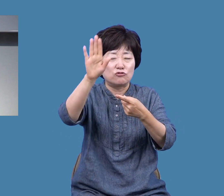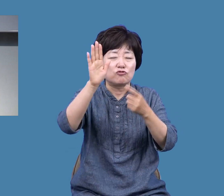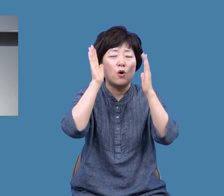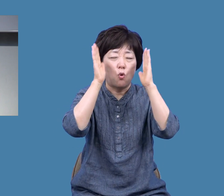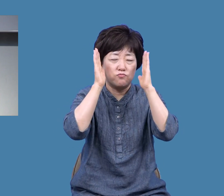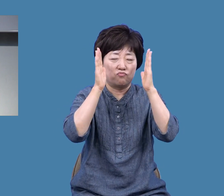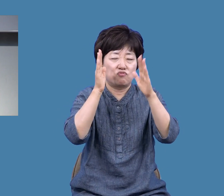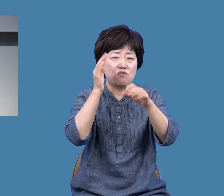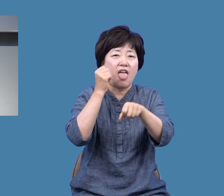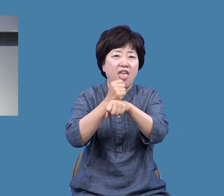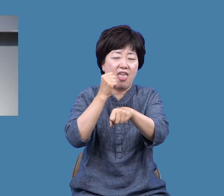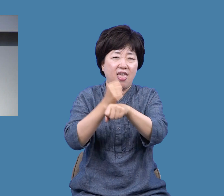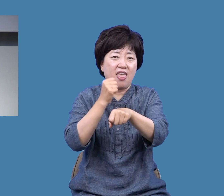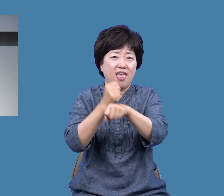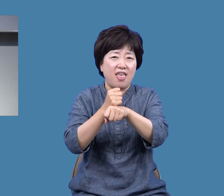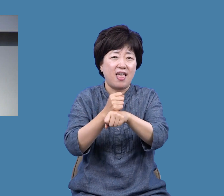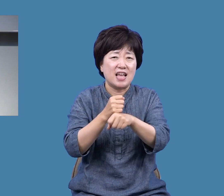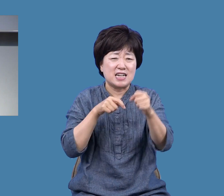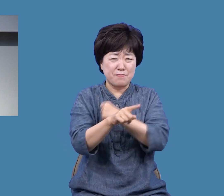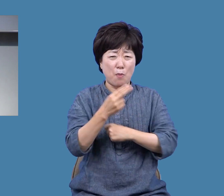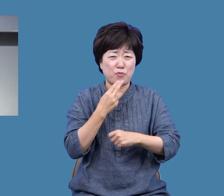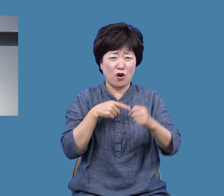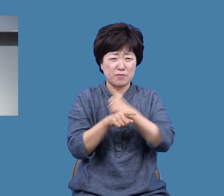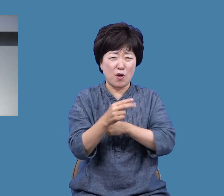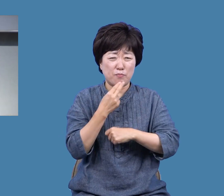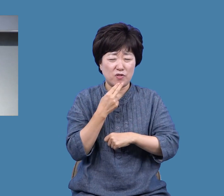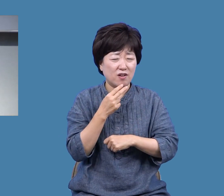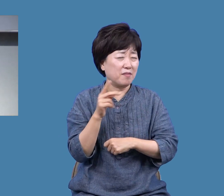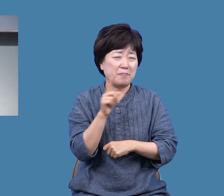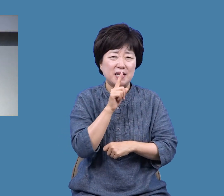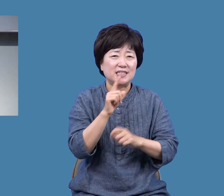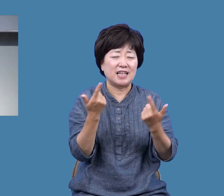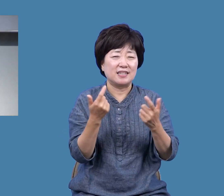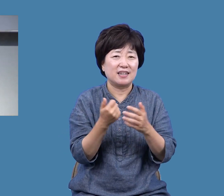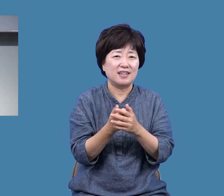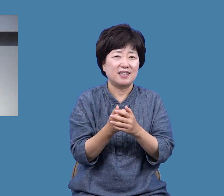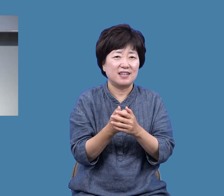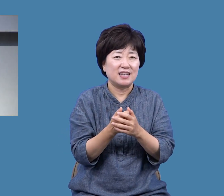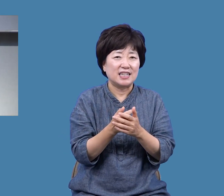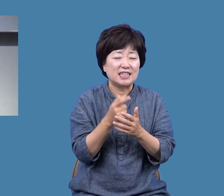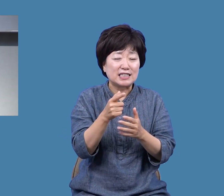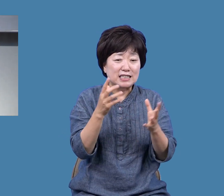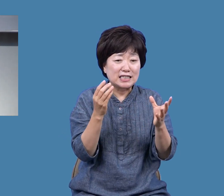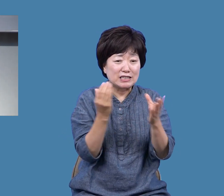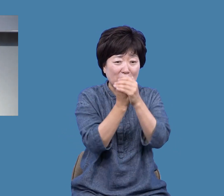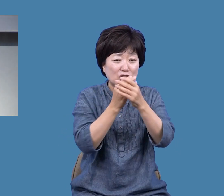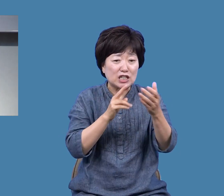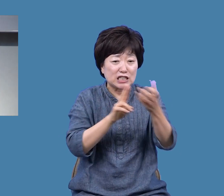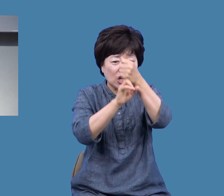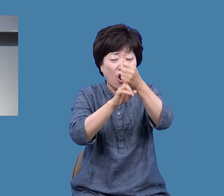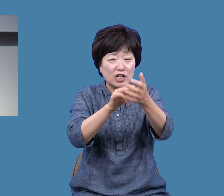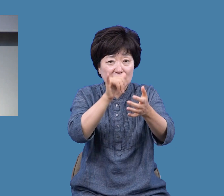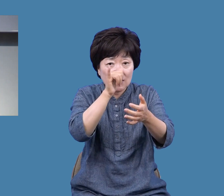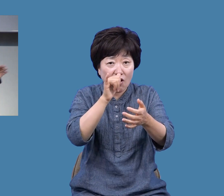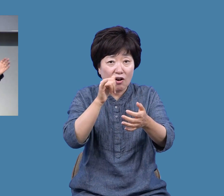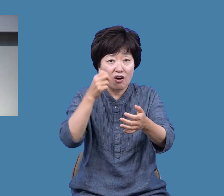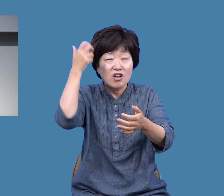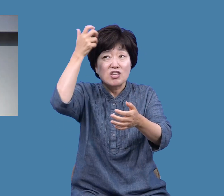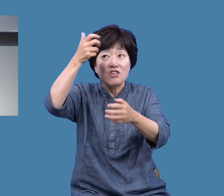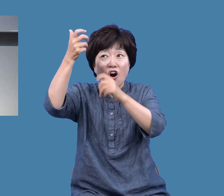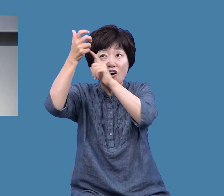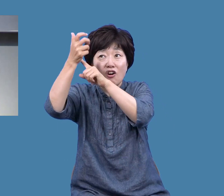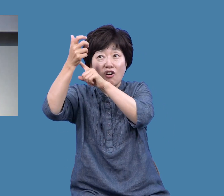그런데 그런 것들이 우리의 영이 더 크고 완전하고 이런 의미가 아니라는 거야. 이미 그건 다 우리